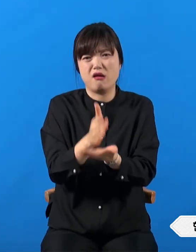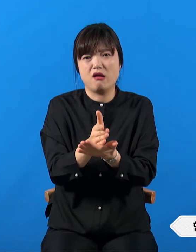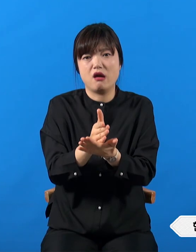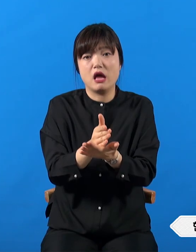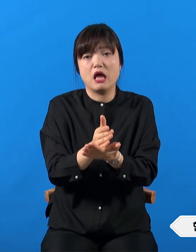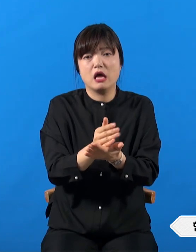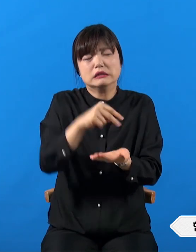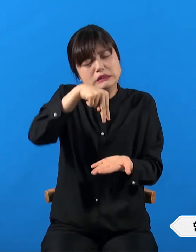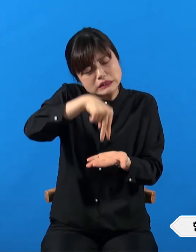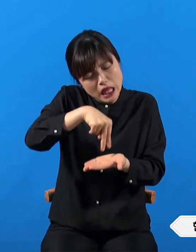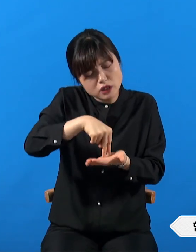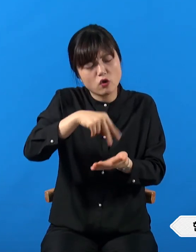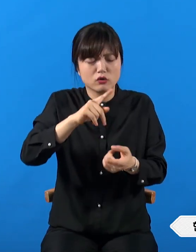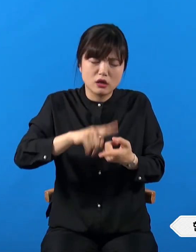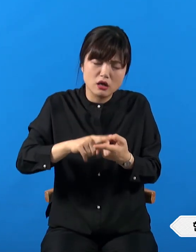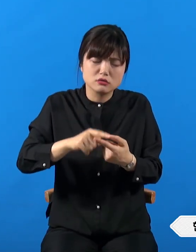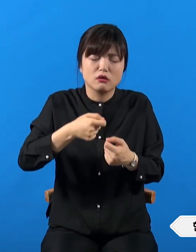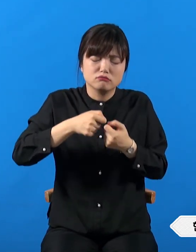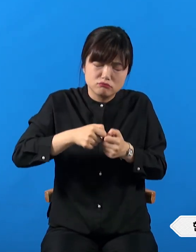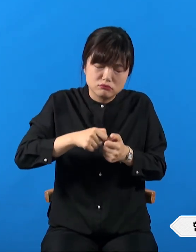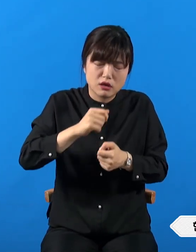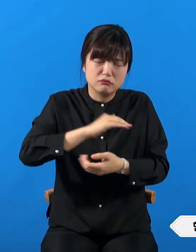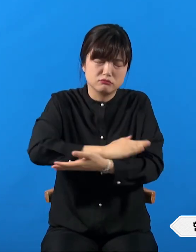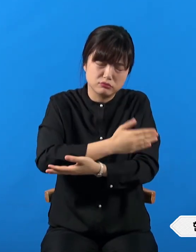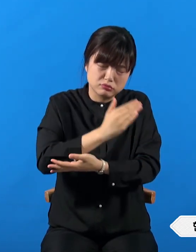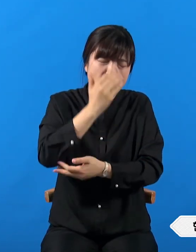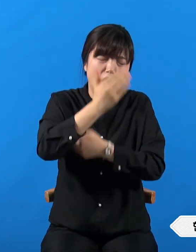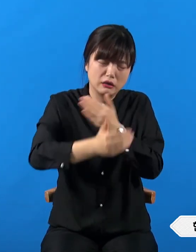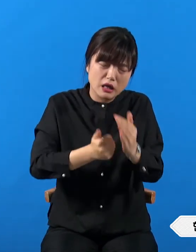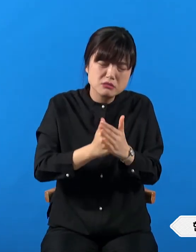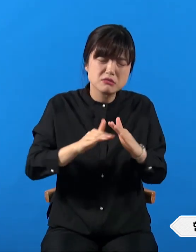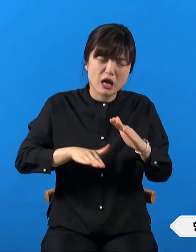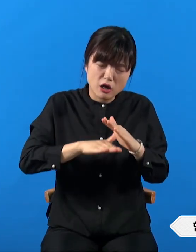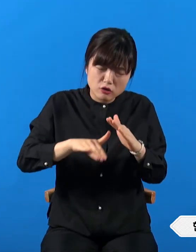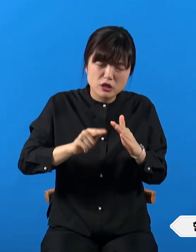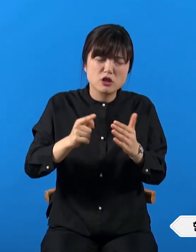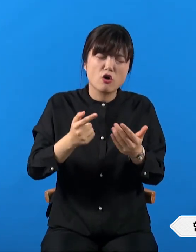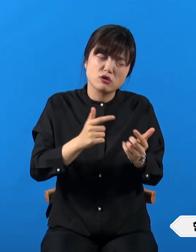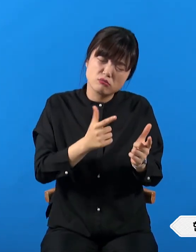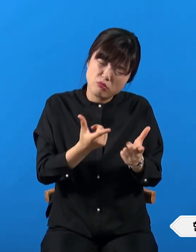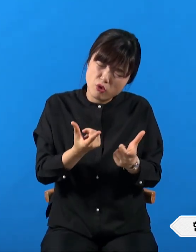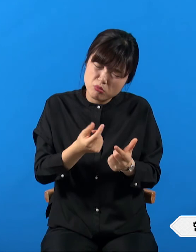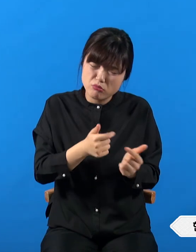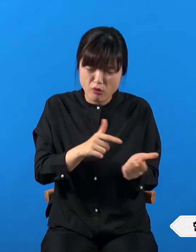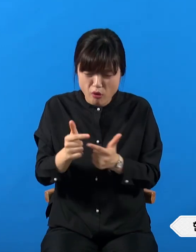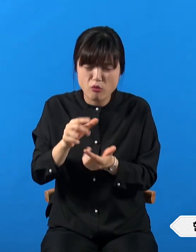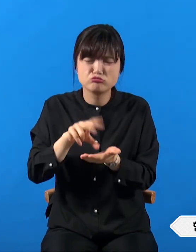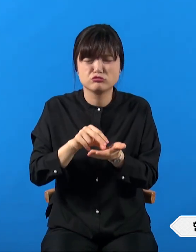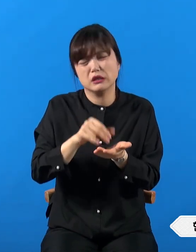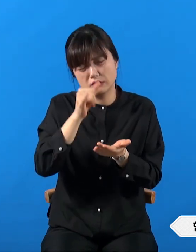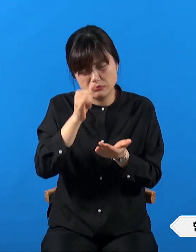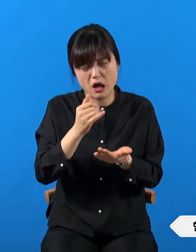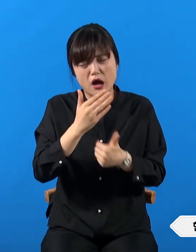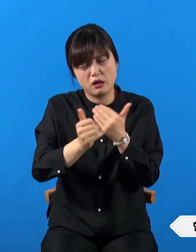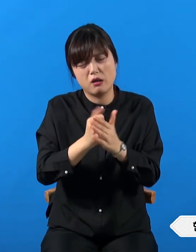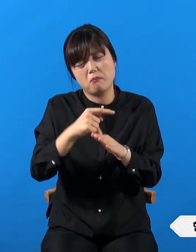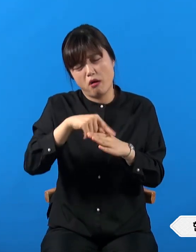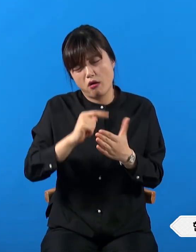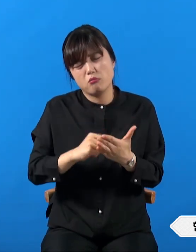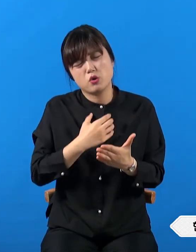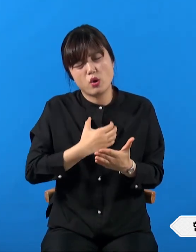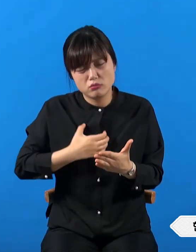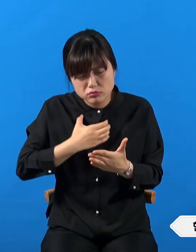그저 사정을 다 아뢰십시오. 하나님, 우리 가정에 이런 문제가 있습니다. 너무 마음이